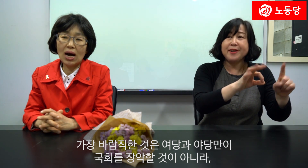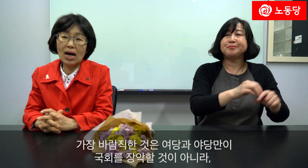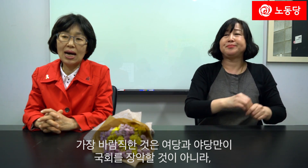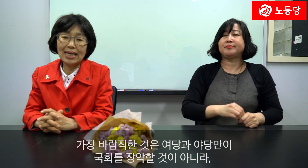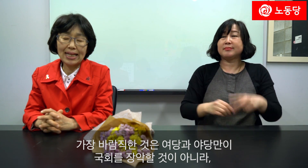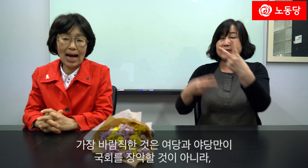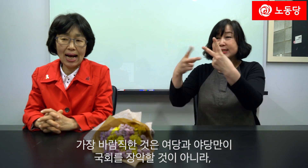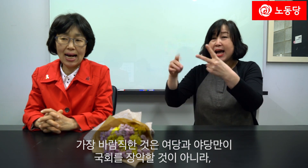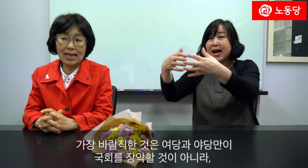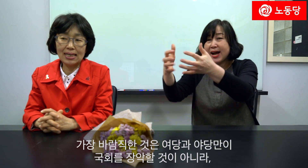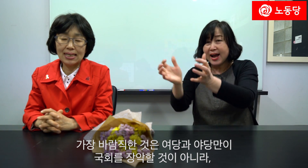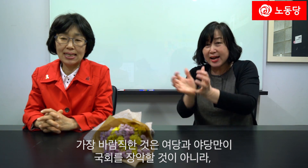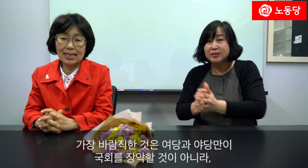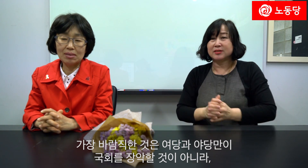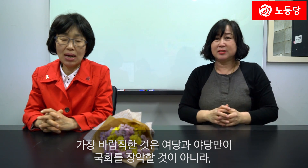여당과